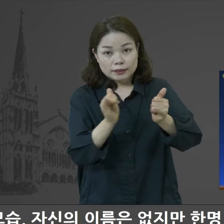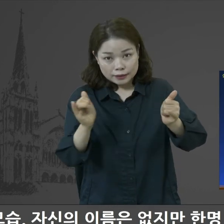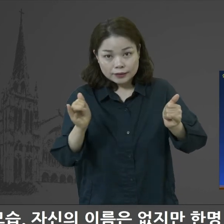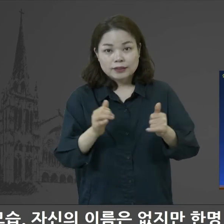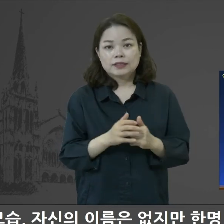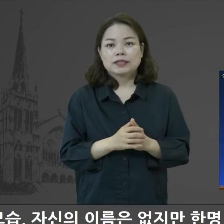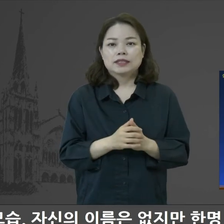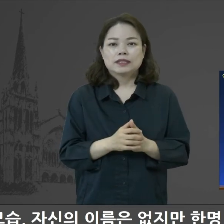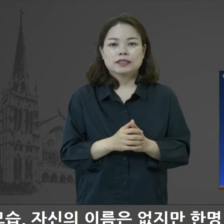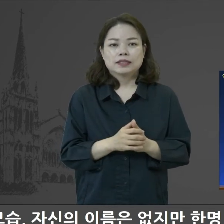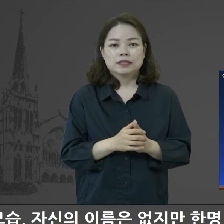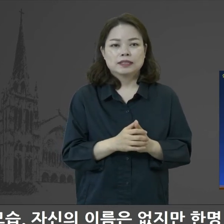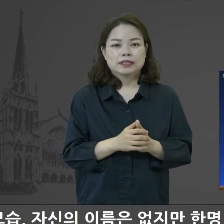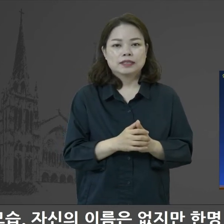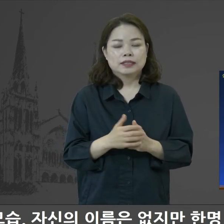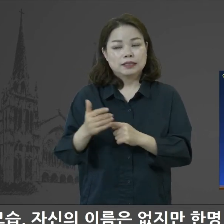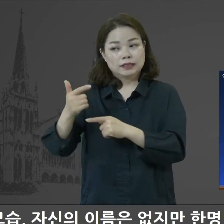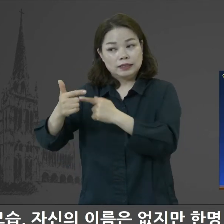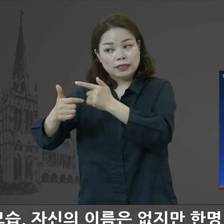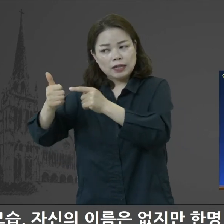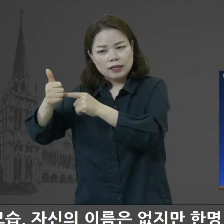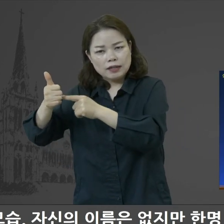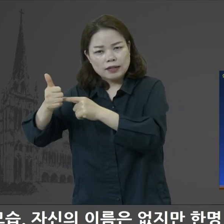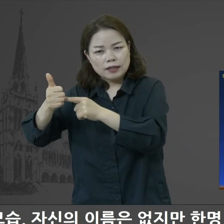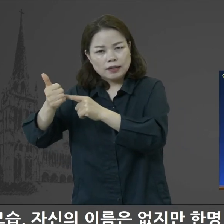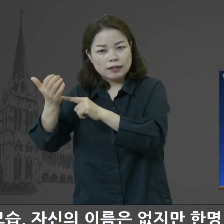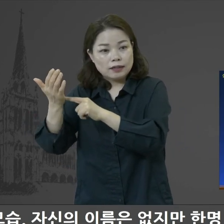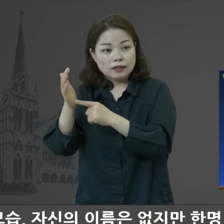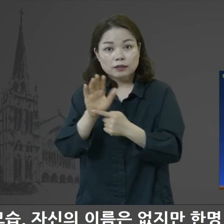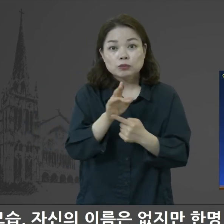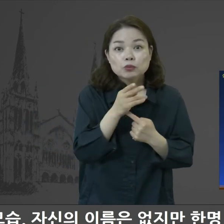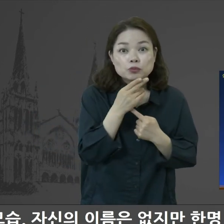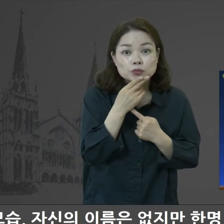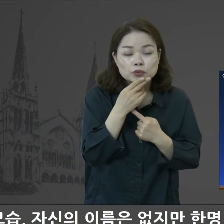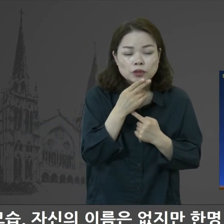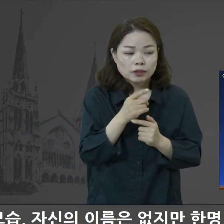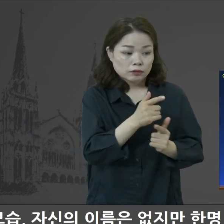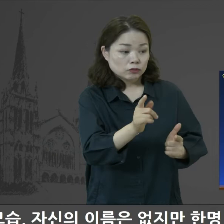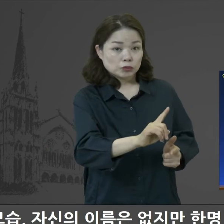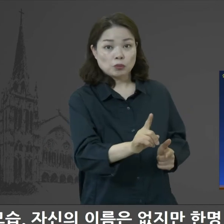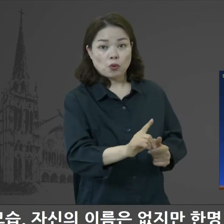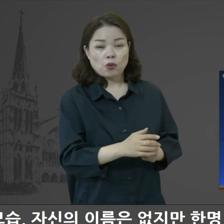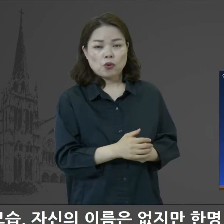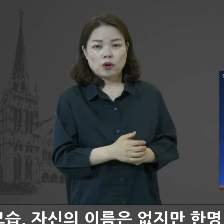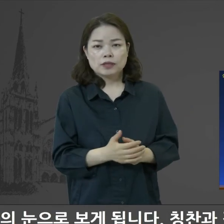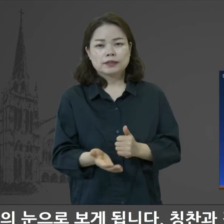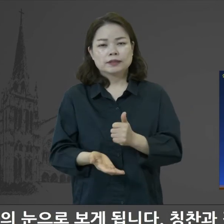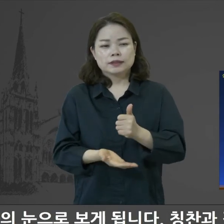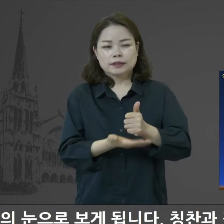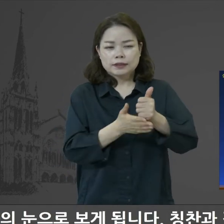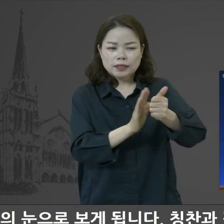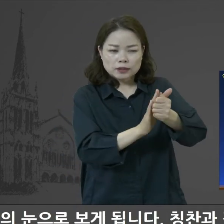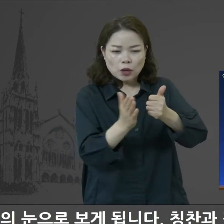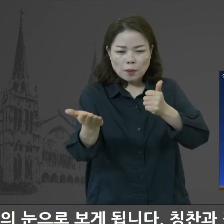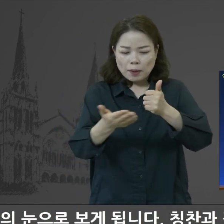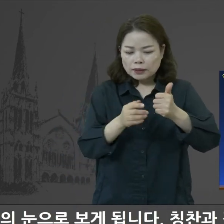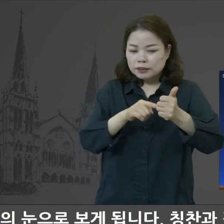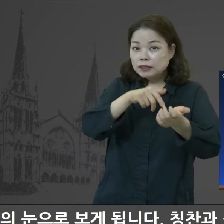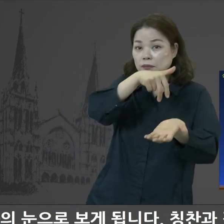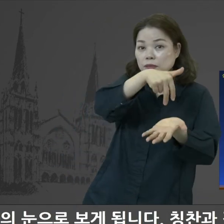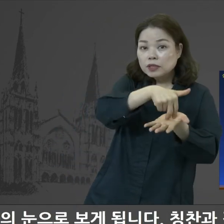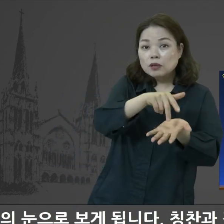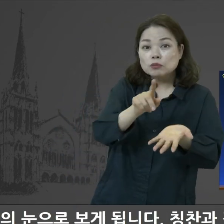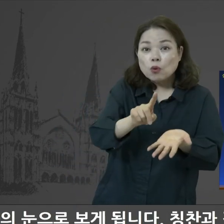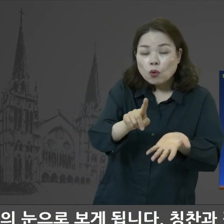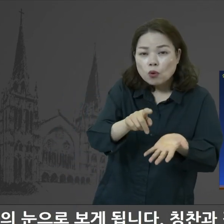격려의 사람이 되니 나라는 느헤미야 강조되질 않습니다. 이들도 어떨까요? 이 칭찬과 격려를 받은 이들은